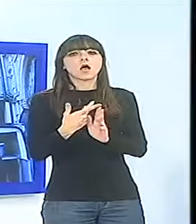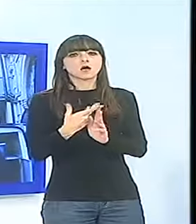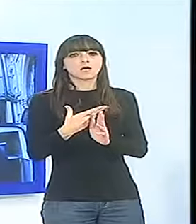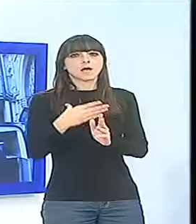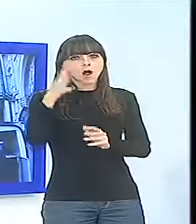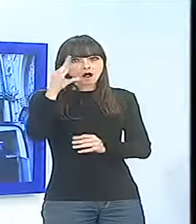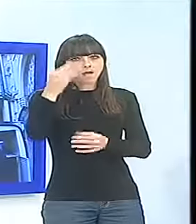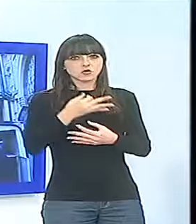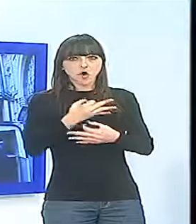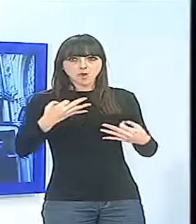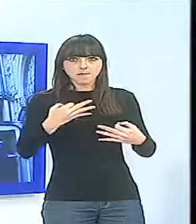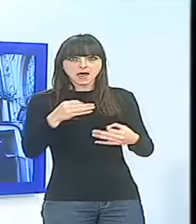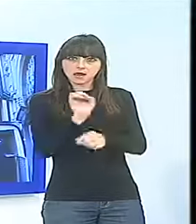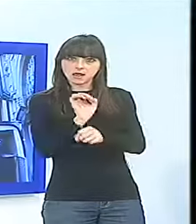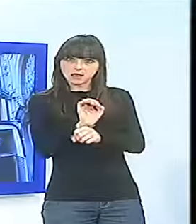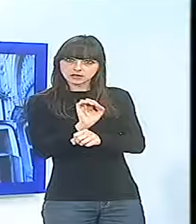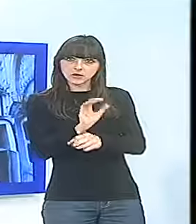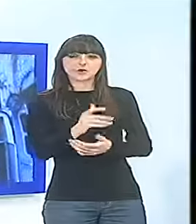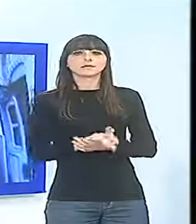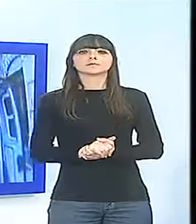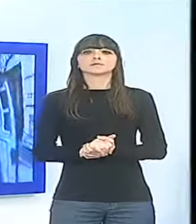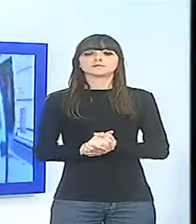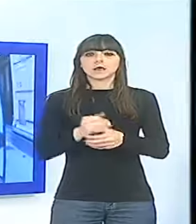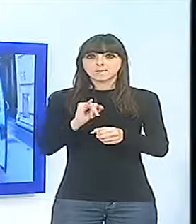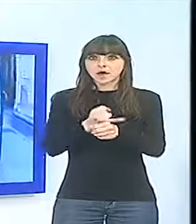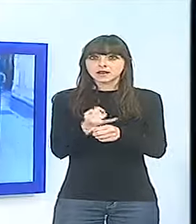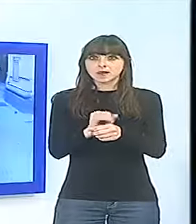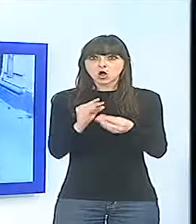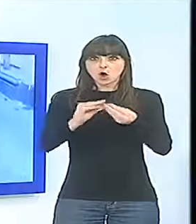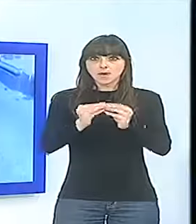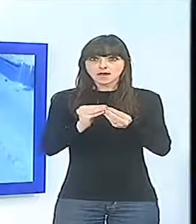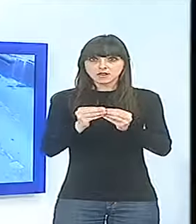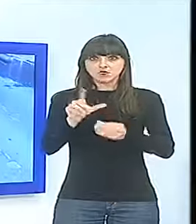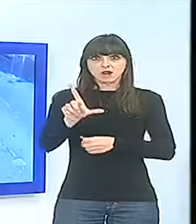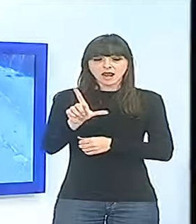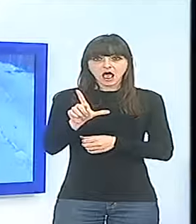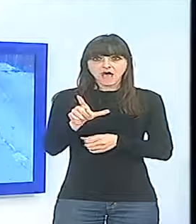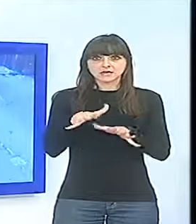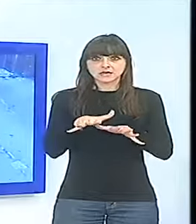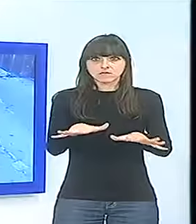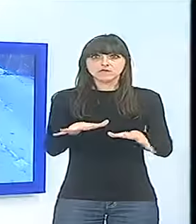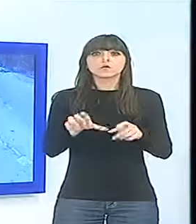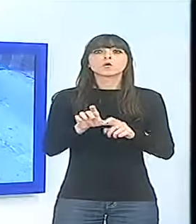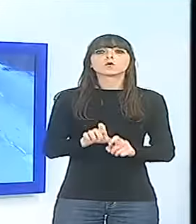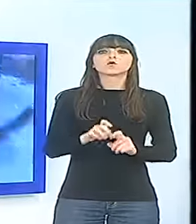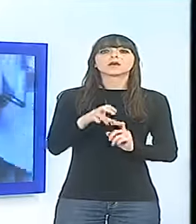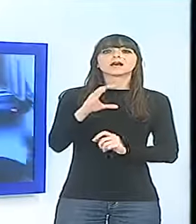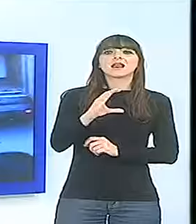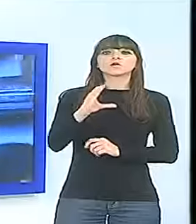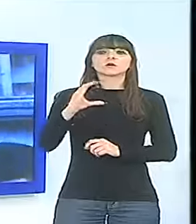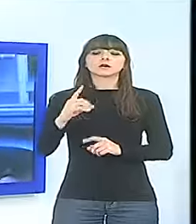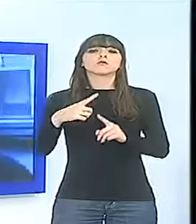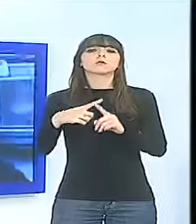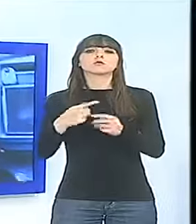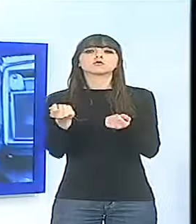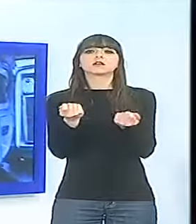le lezioni ricevute a Nettuno. I dettagli dell'operazione Laser sono stati poi resi noti dal questore Claudio Cracovia e dal dirigente